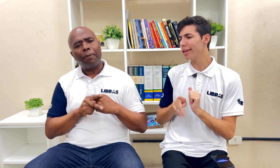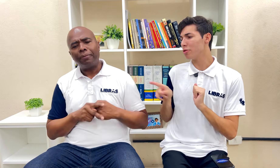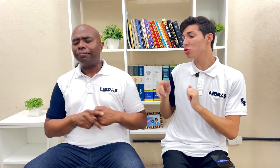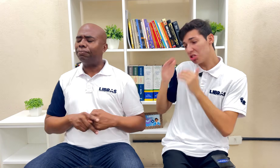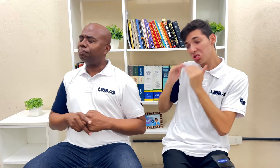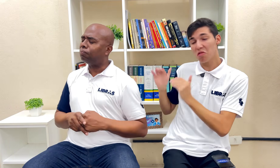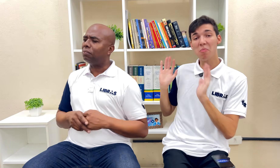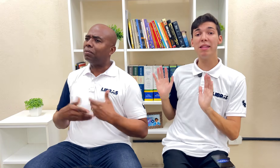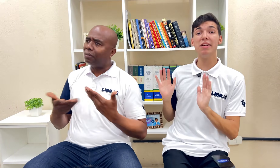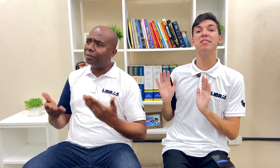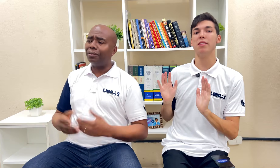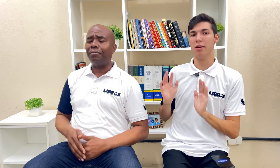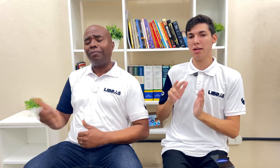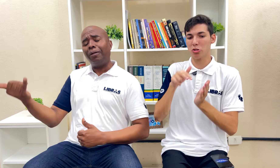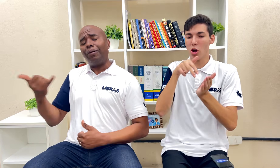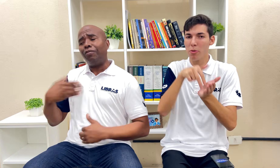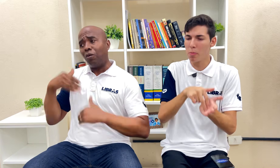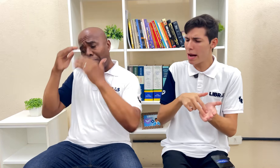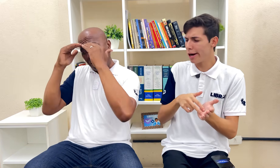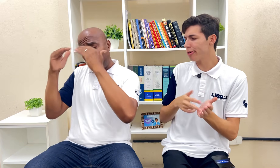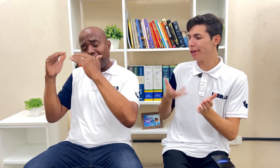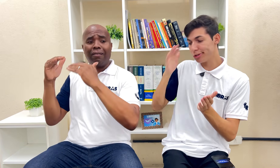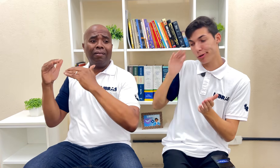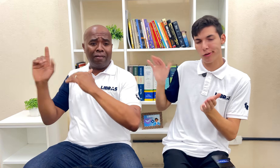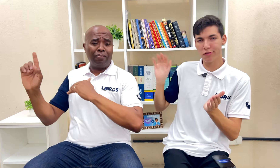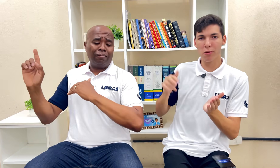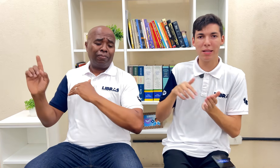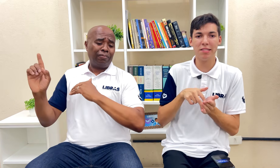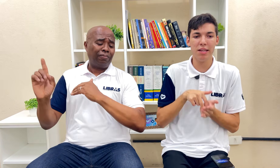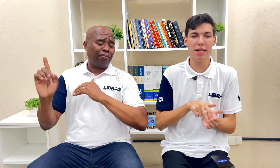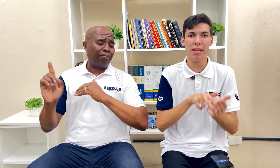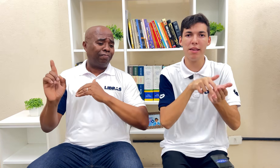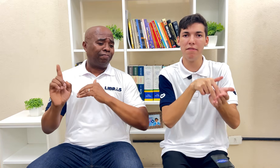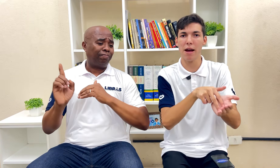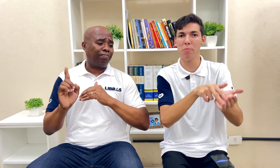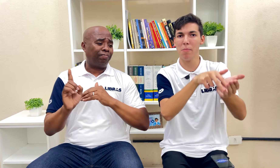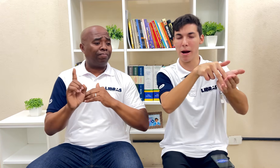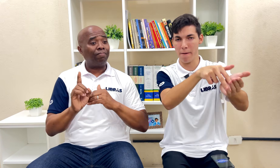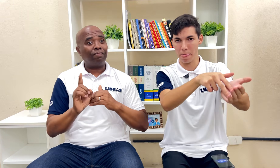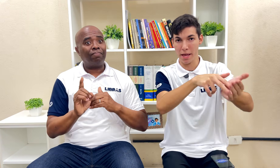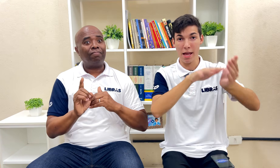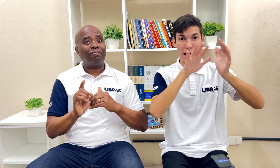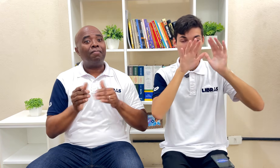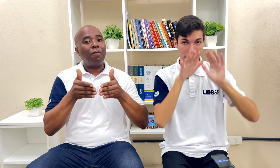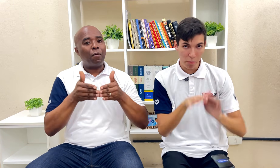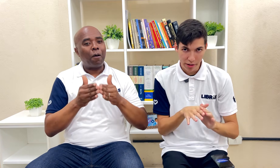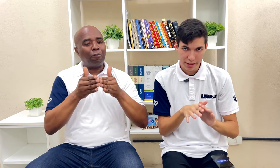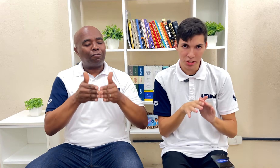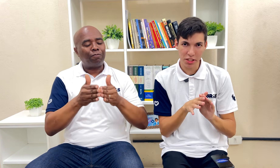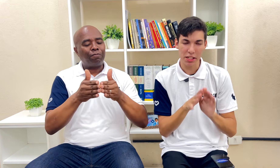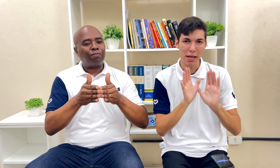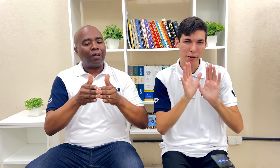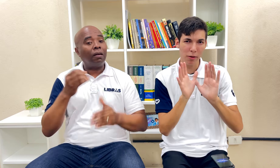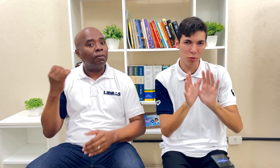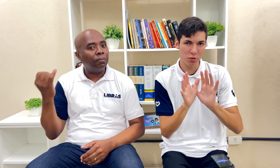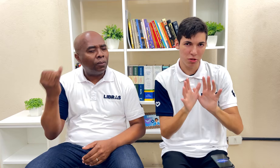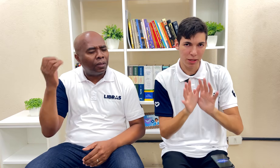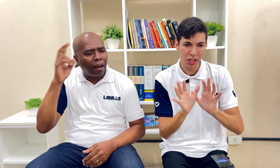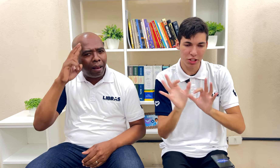o Senhor disse eu vou obedecer. Sobe no barco, olha de novo, vou obedecer e vai para o mar. Importante aqui, lembra da construção imagética,